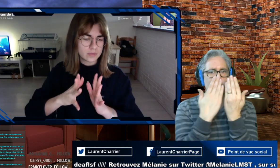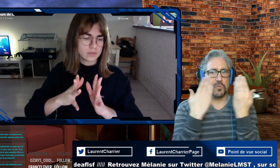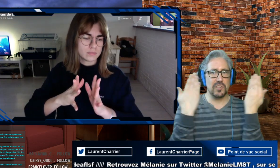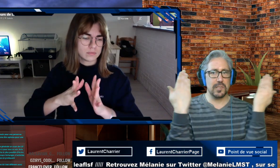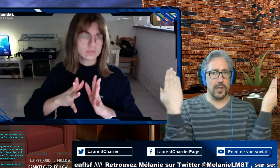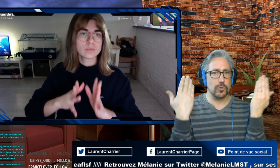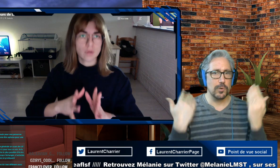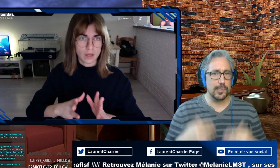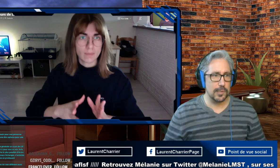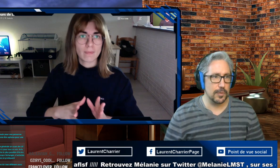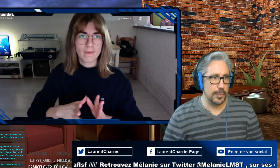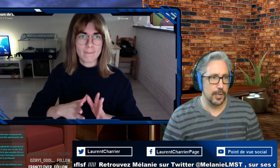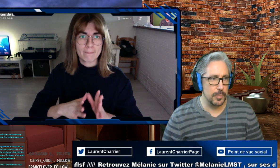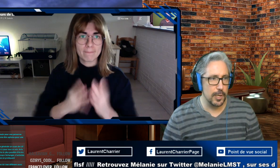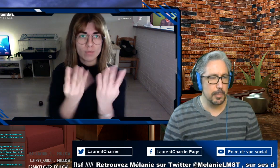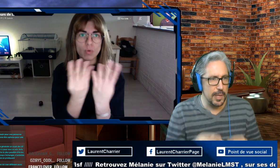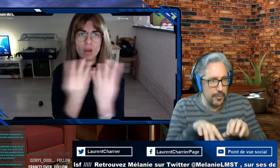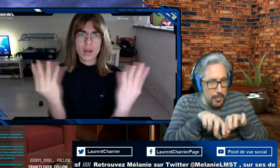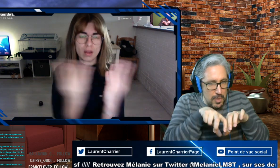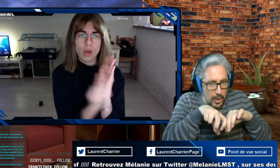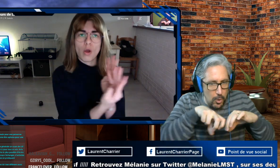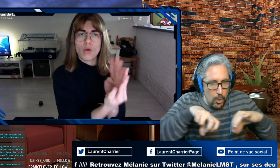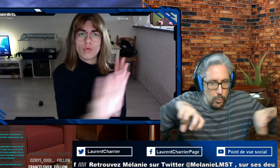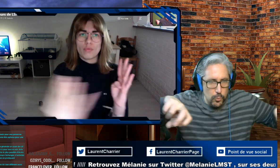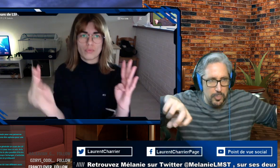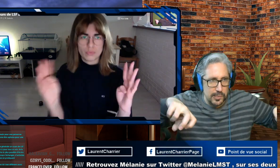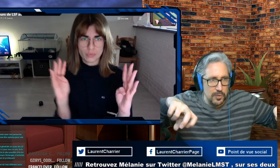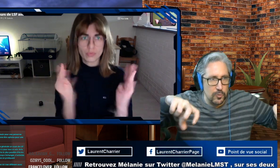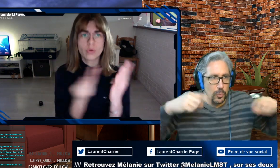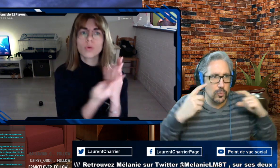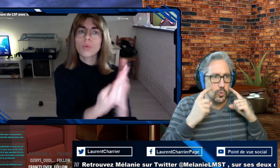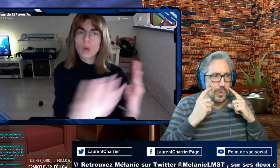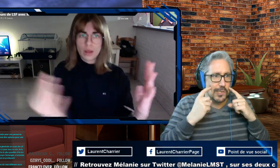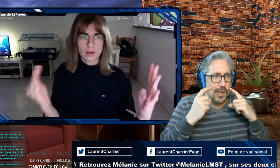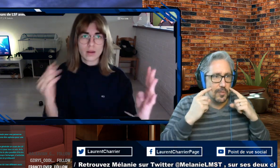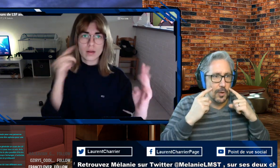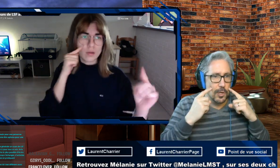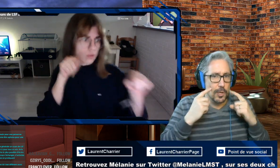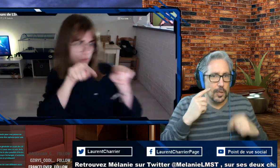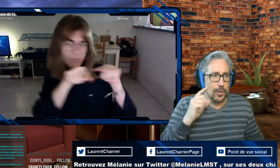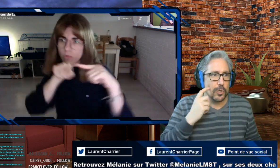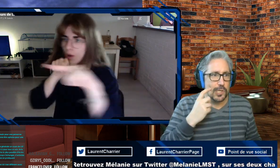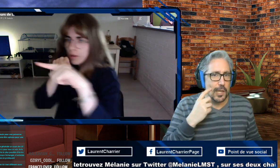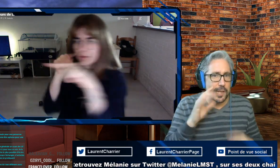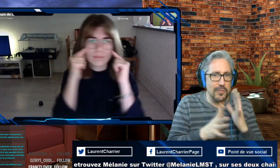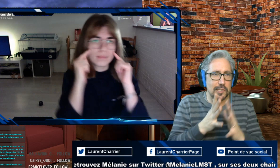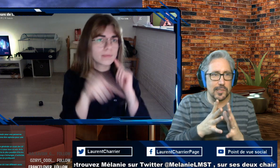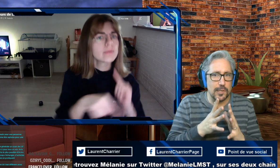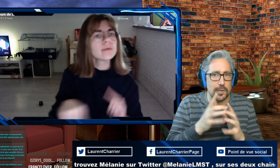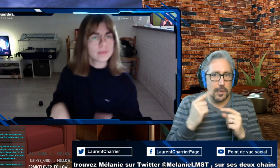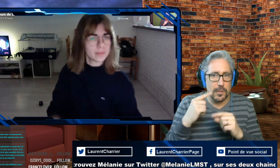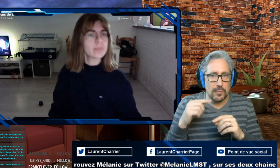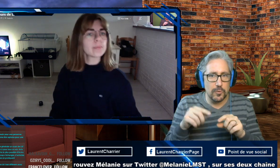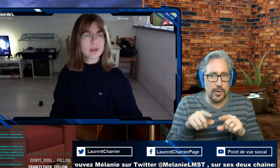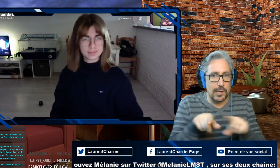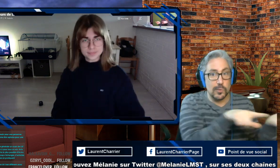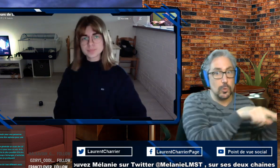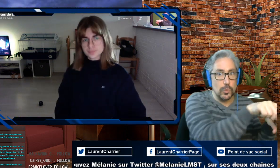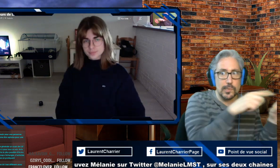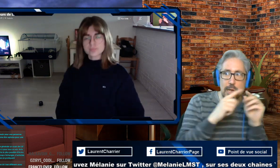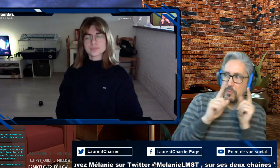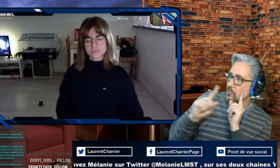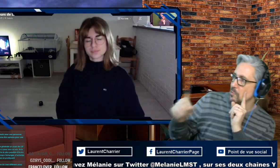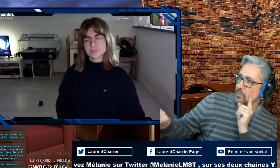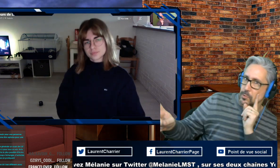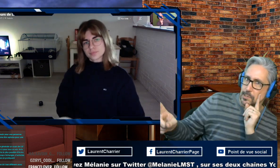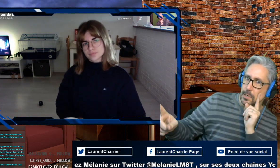comme dans les amphithéâtres au lycée, voilà. Mais vraiment, parce qu'il faut que tous les élèves, quand il y a un élève qui signe, il faut que les